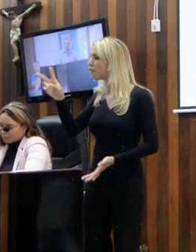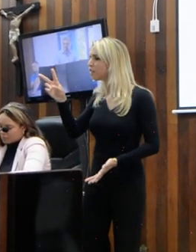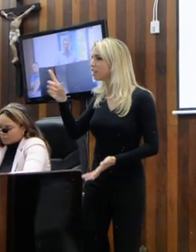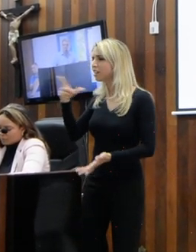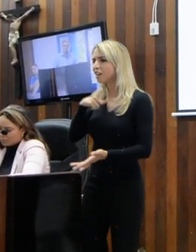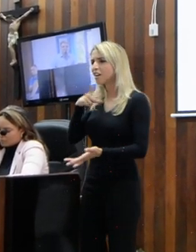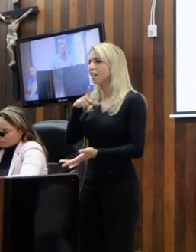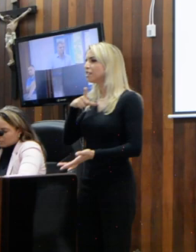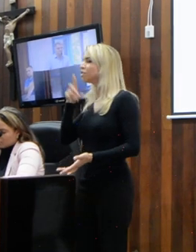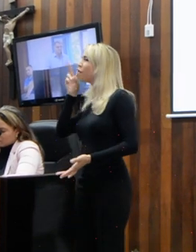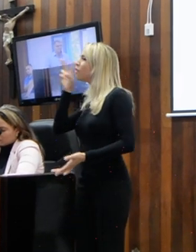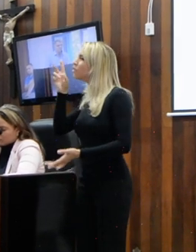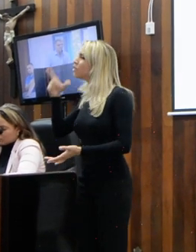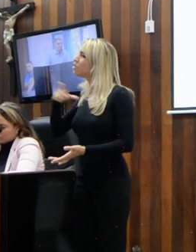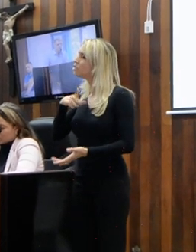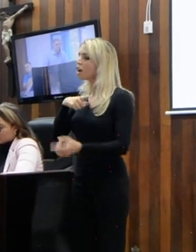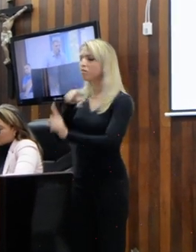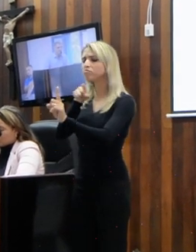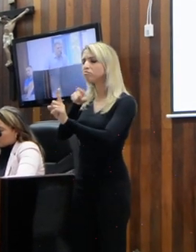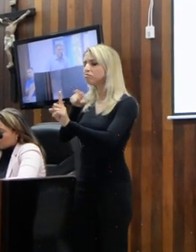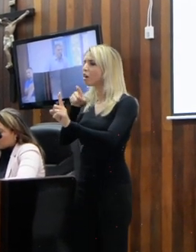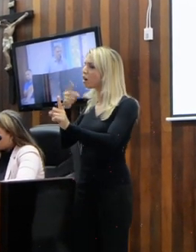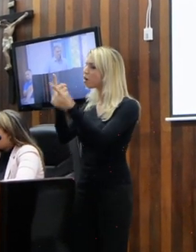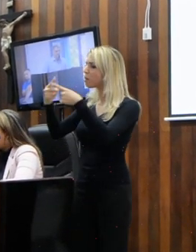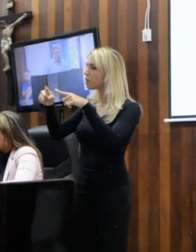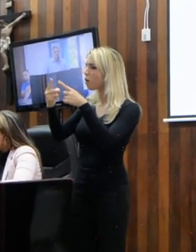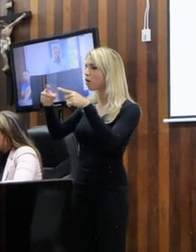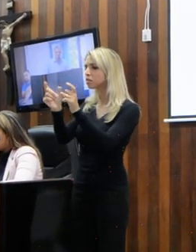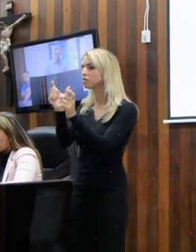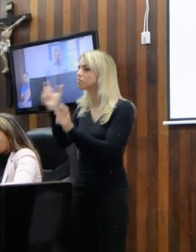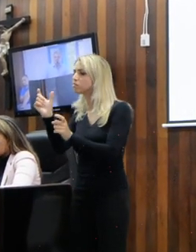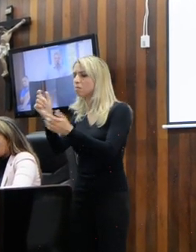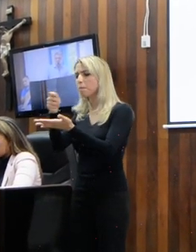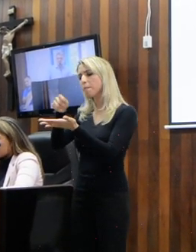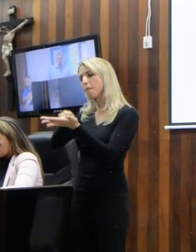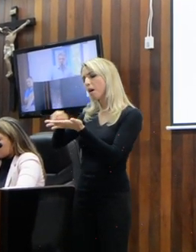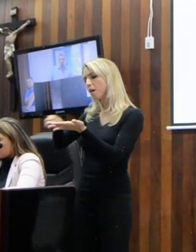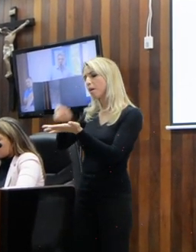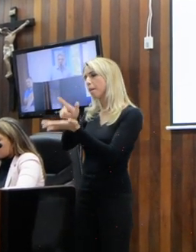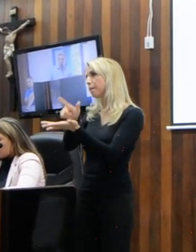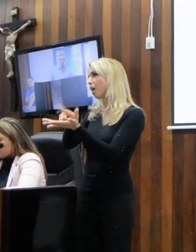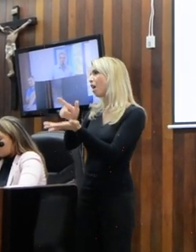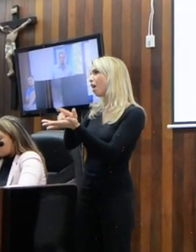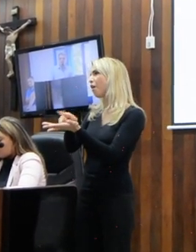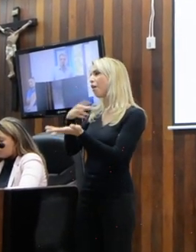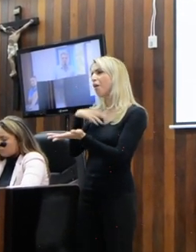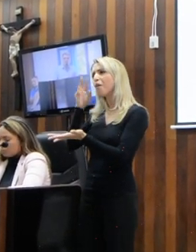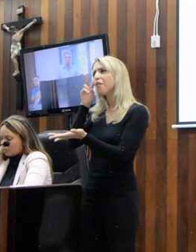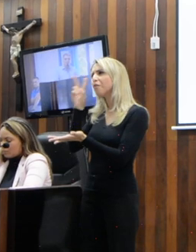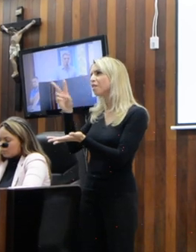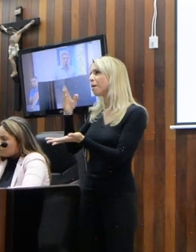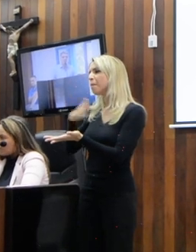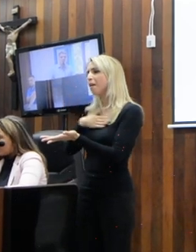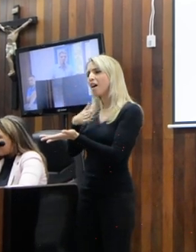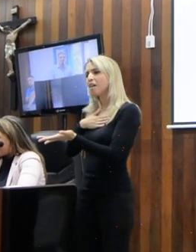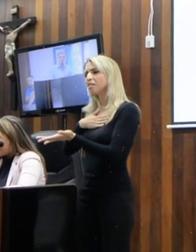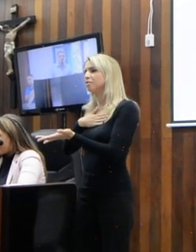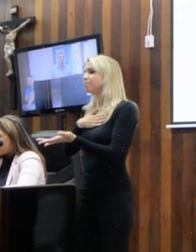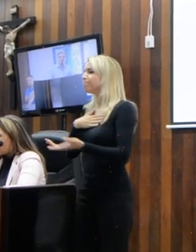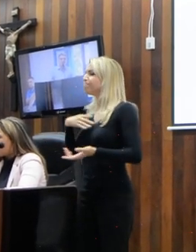de papel, e a música era Voltei ao Baixo Grande. E o meu sogro se emocionou muito quando